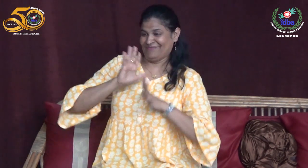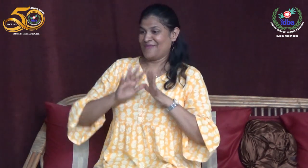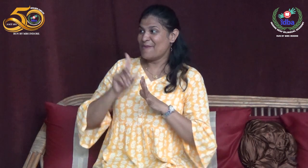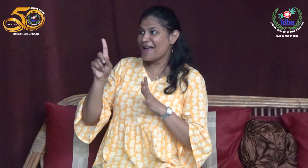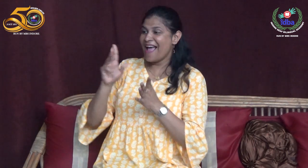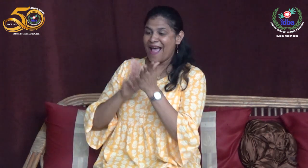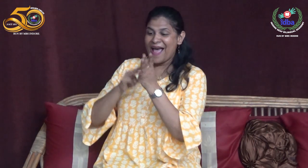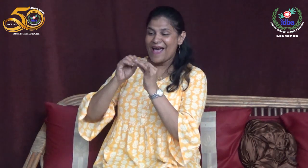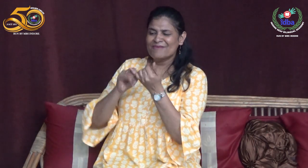जो है स्टार्टिंग में नहीं करती थी,